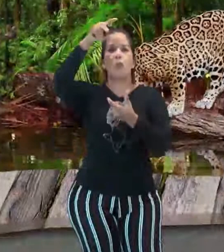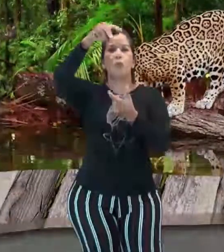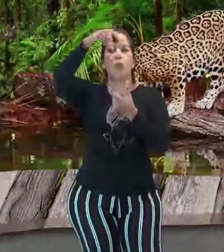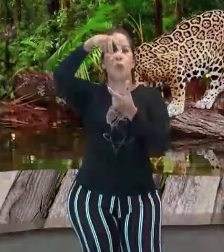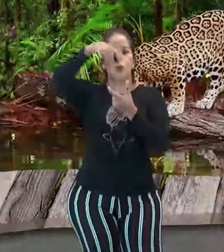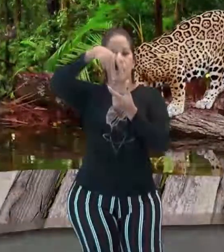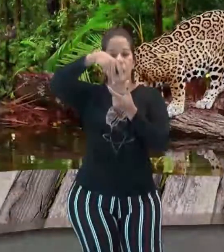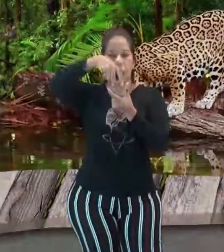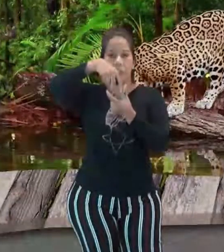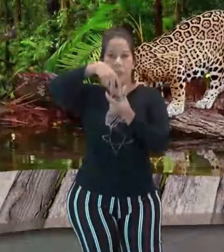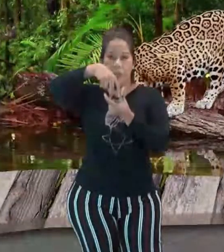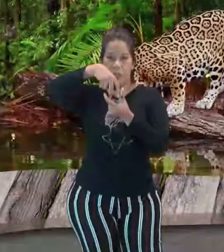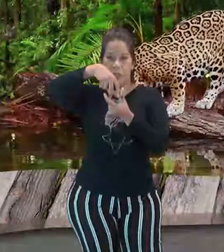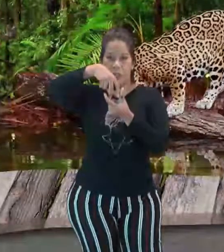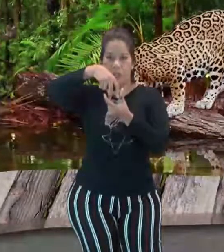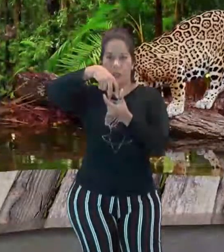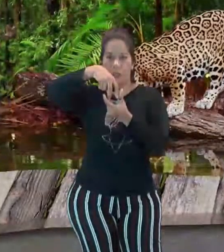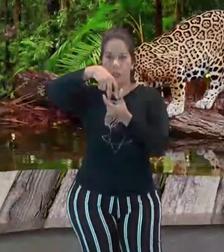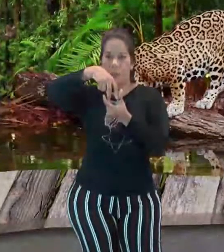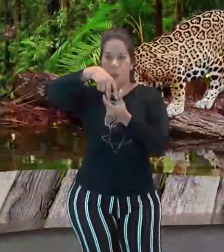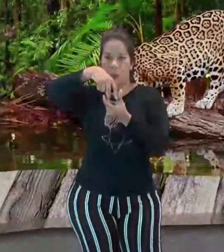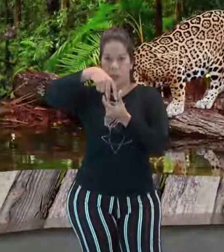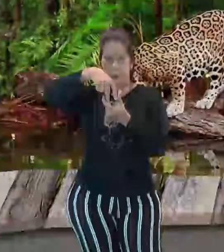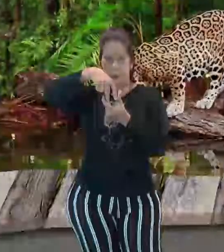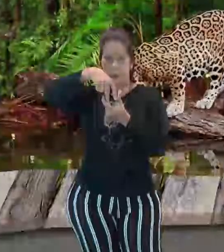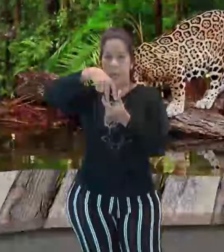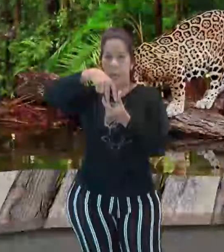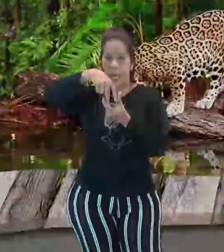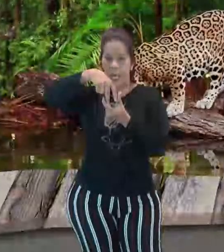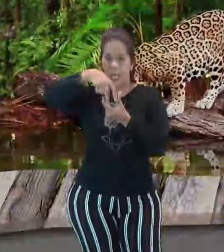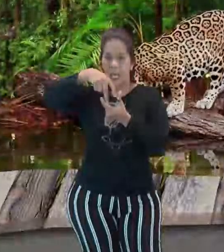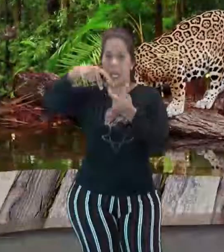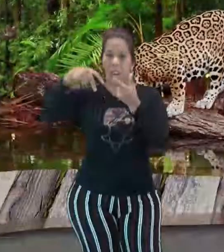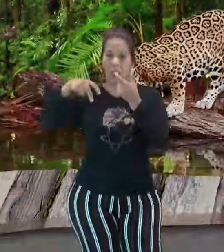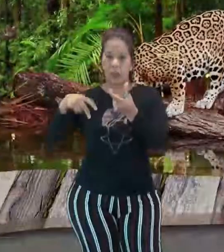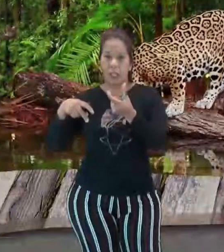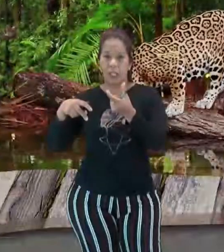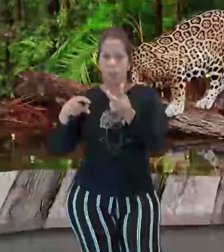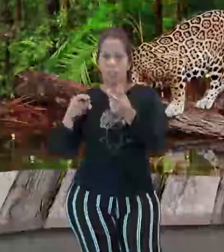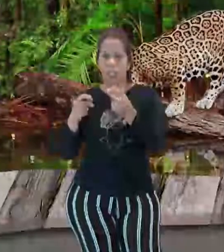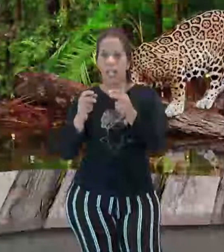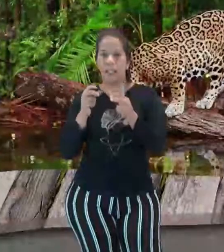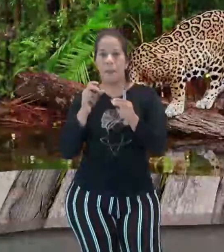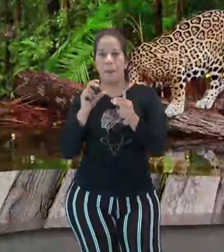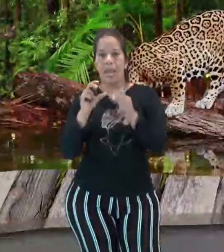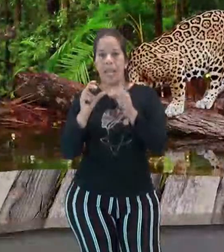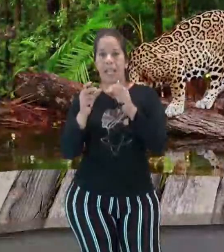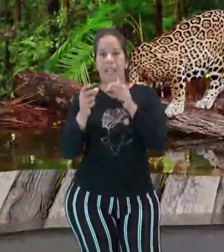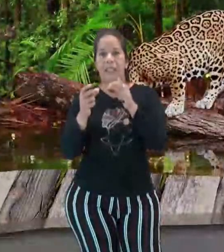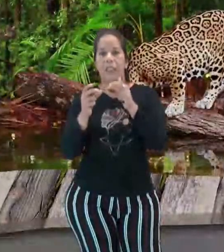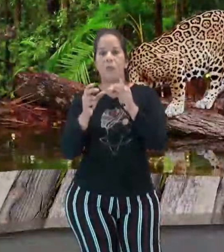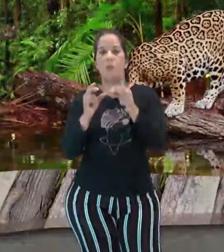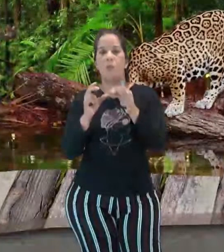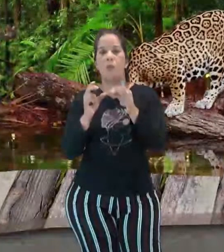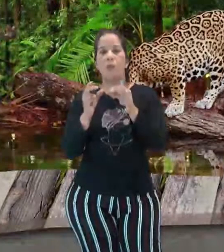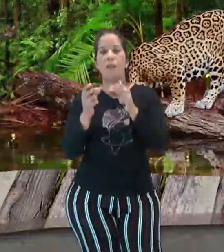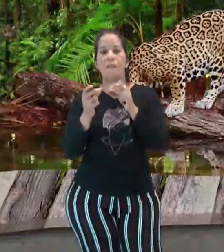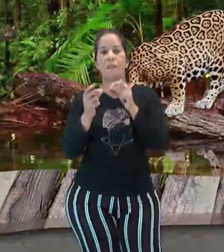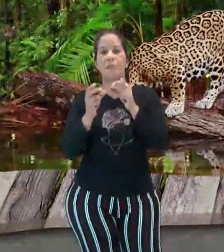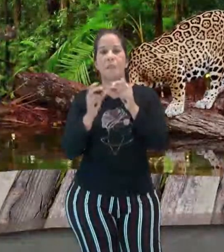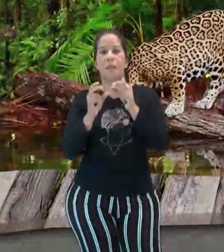contendo os 2 testículos dentro dessa bolsa de pele. Nós falamos que essa pele, ela tem um